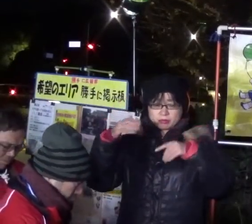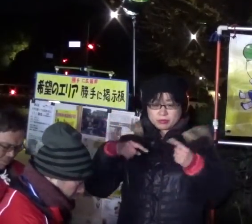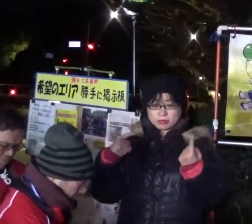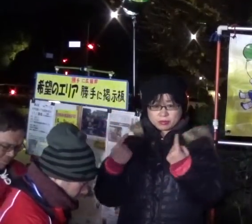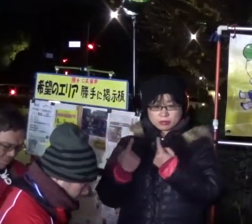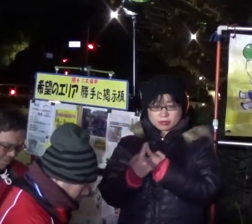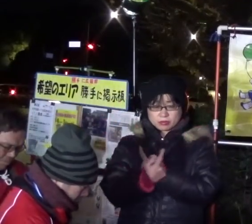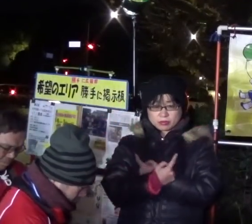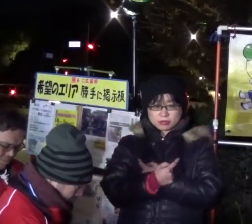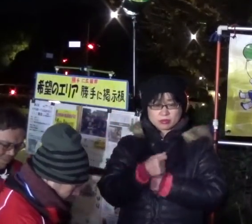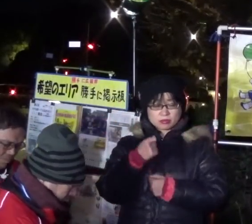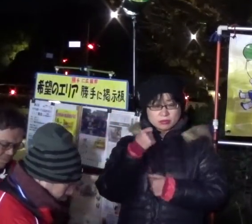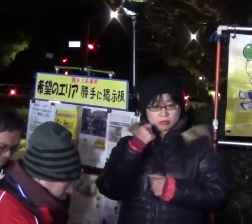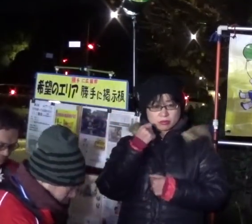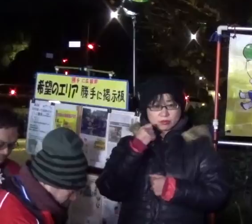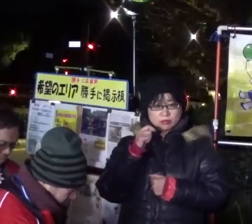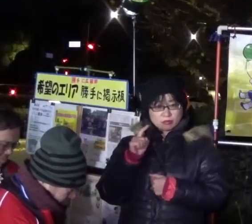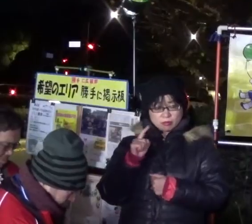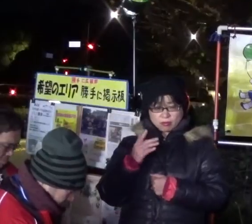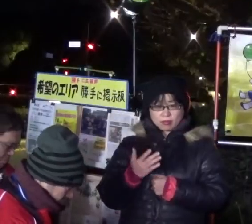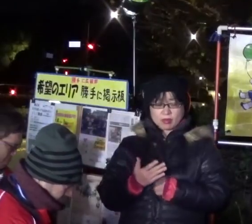はできないか。